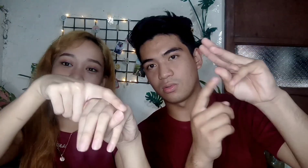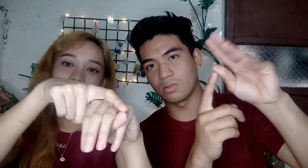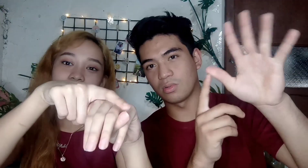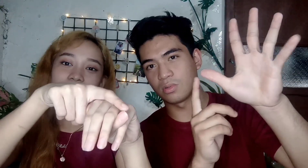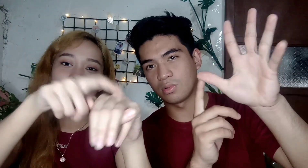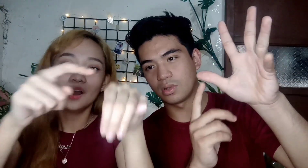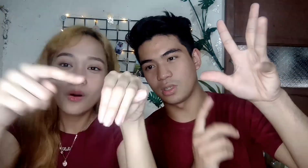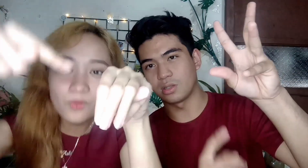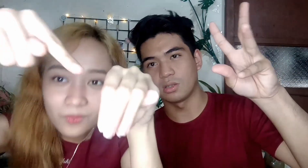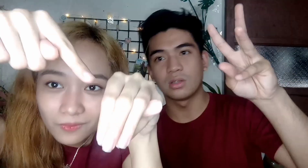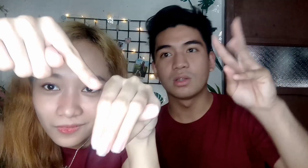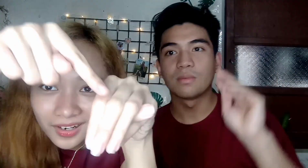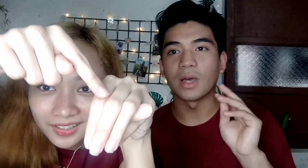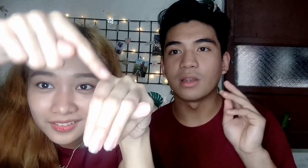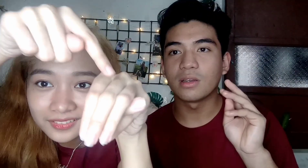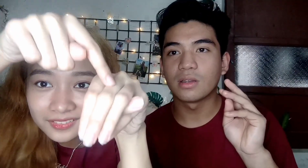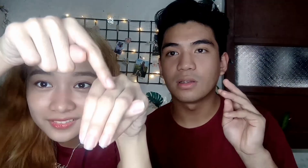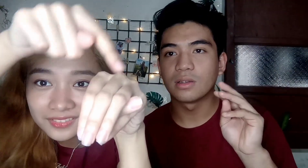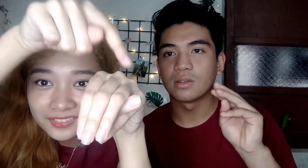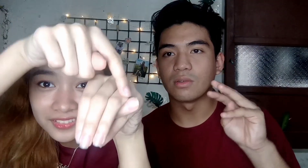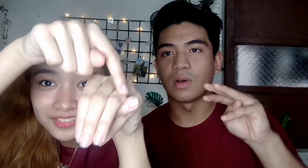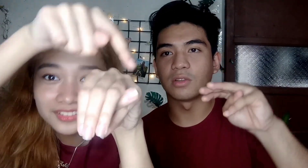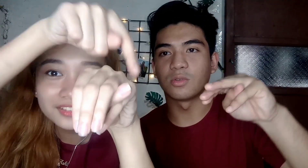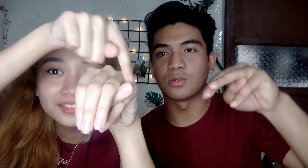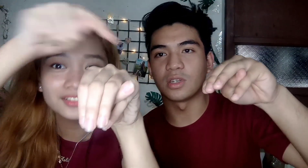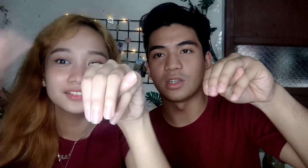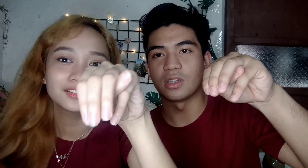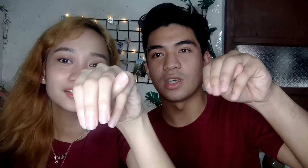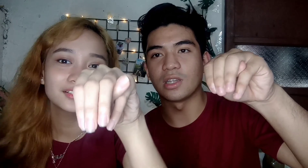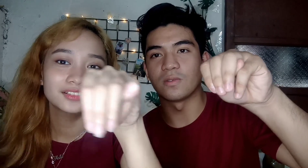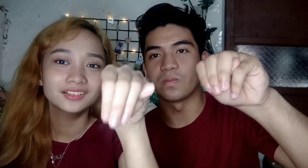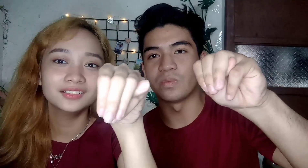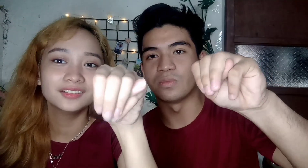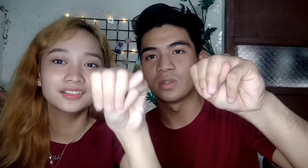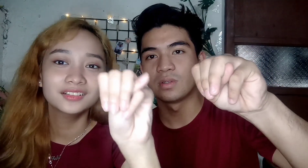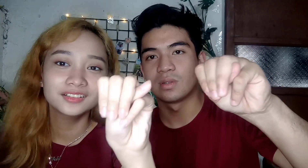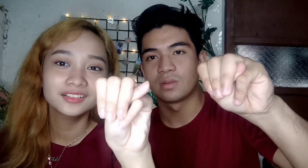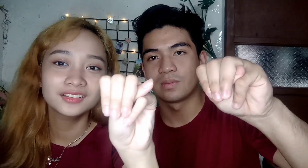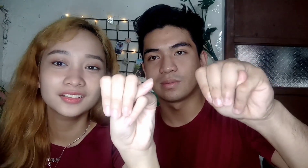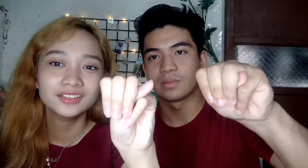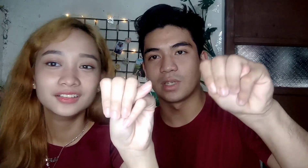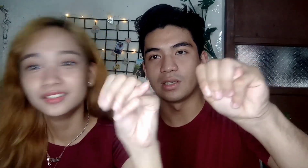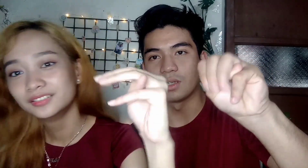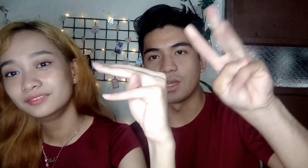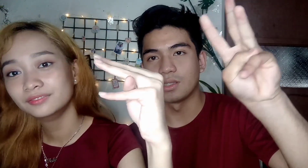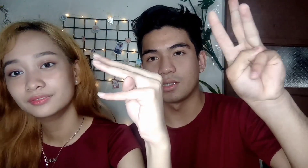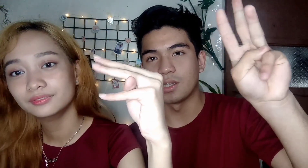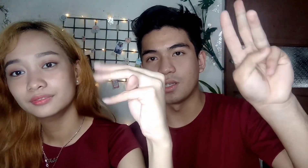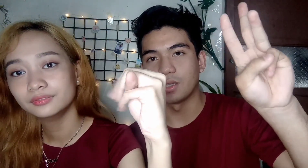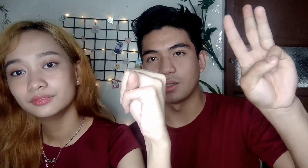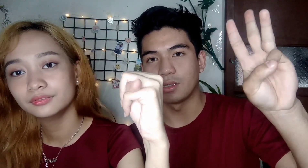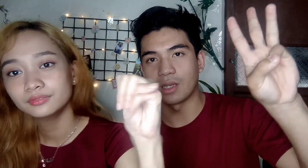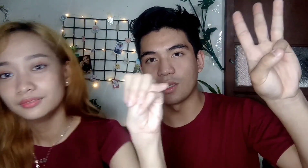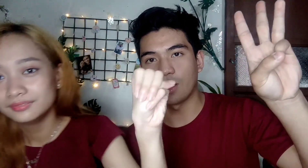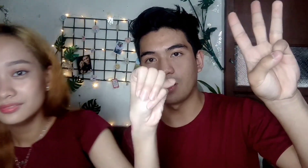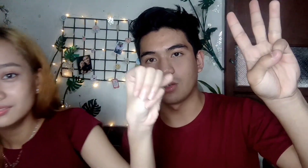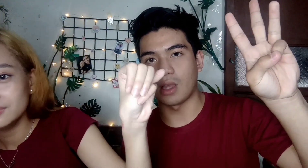itong ito. Ano? 1, 2, 3. Ayan. Ayan, guys. Ganyan. Ganyan kayo.